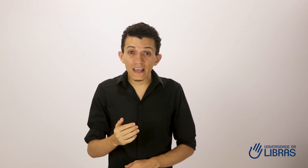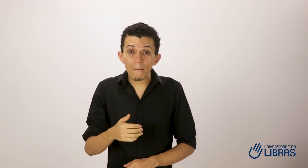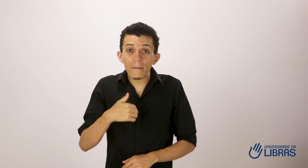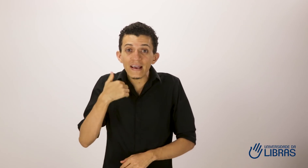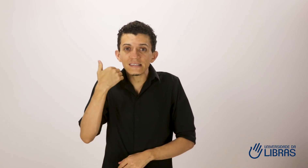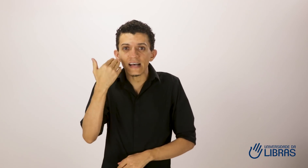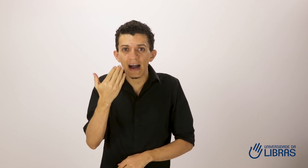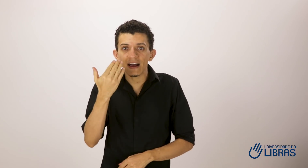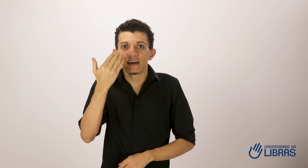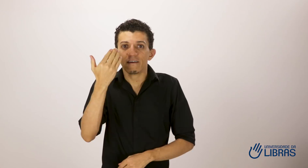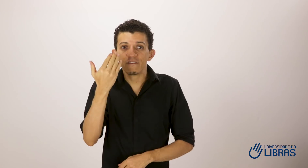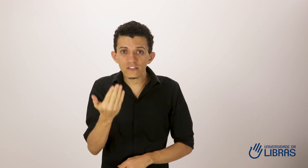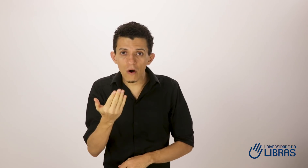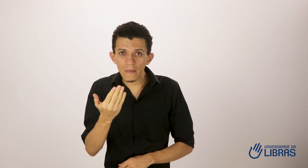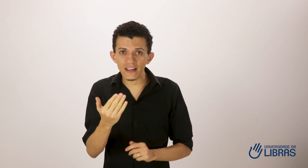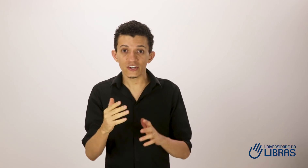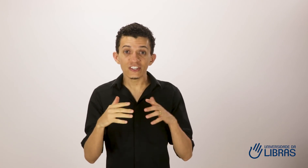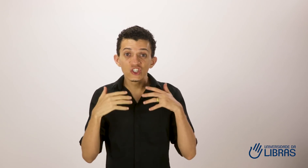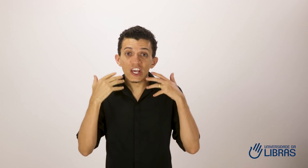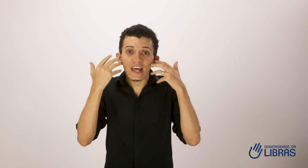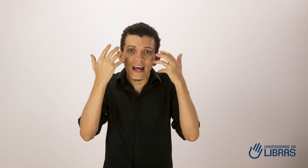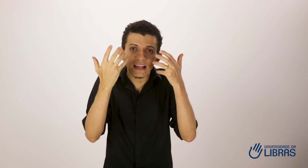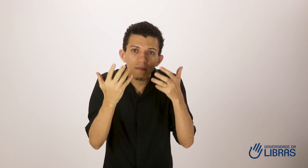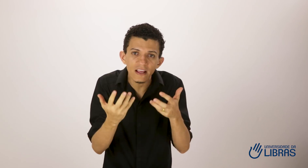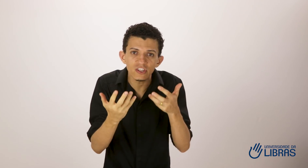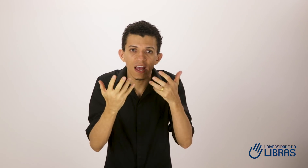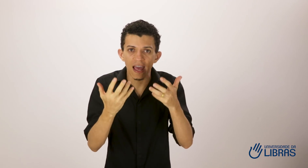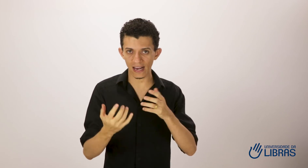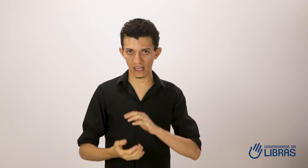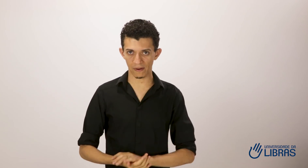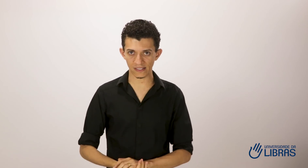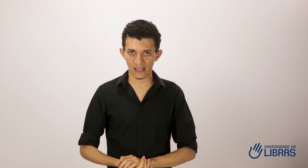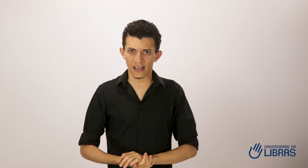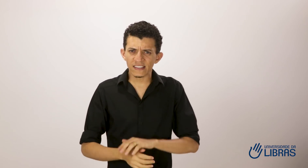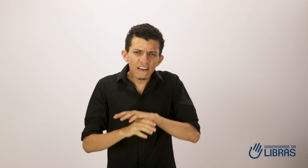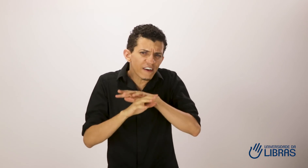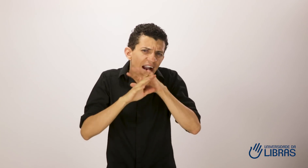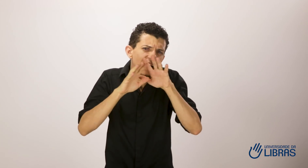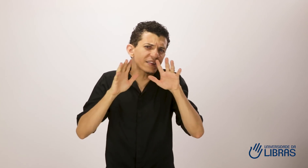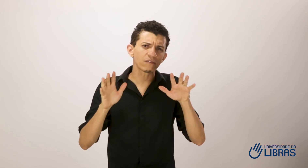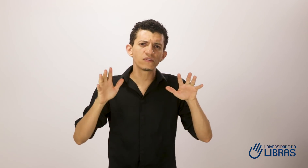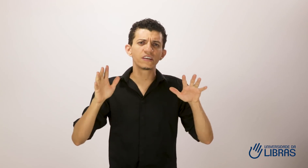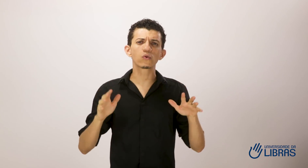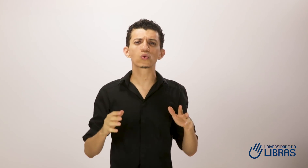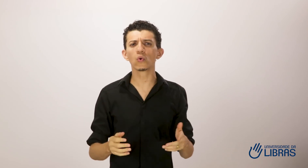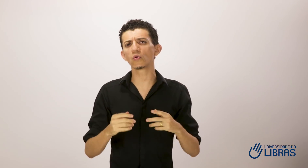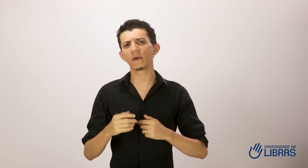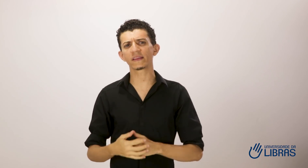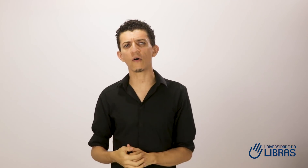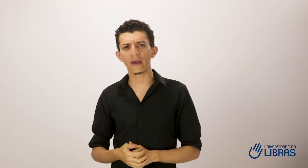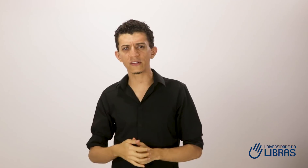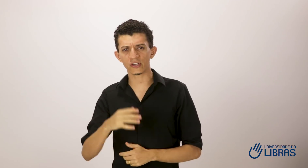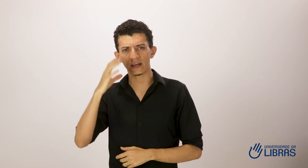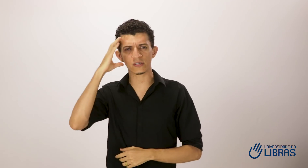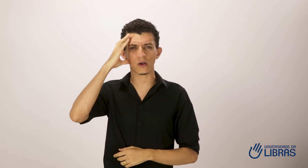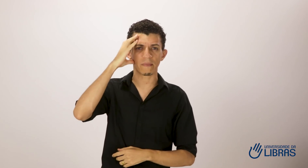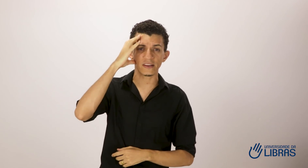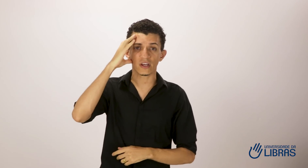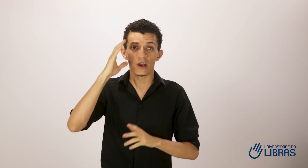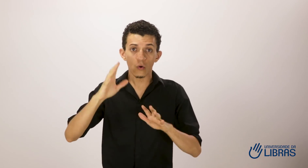conseguir pensar visualmente, diretamente em Libras, sem ficar traduzindo tudo mentalmente aí na sua mente